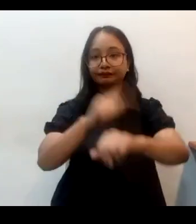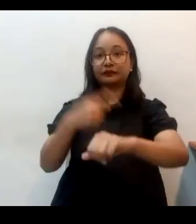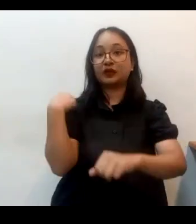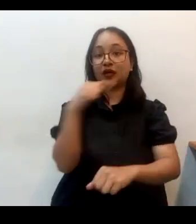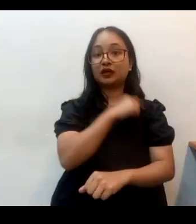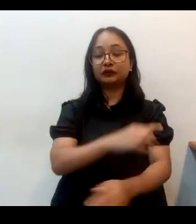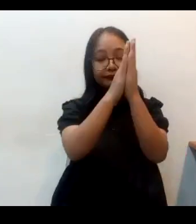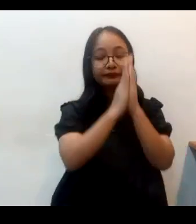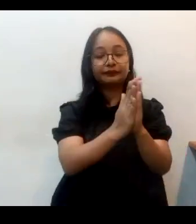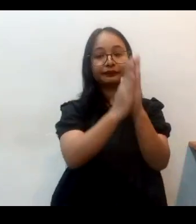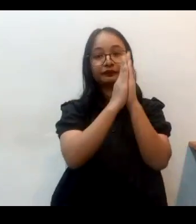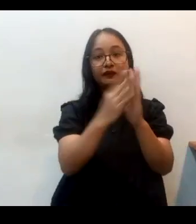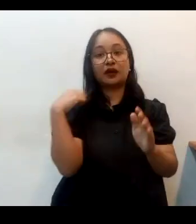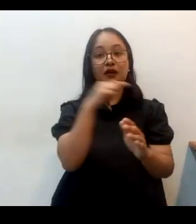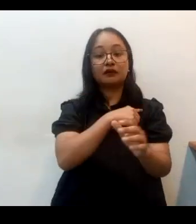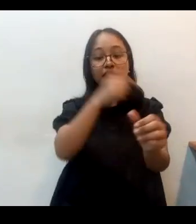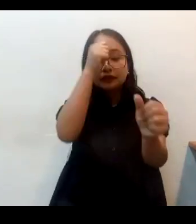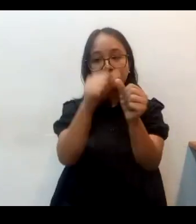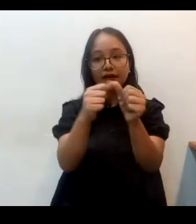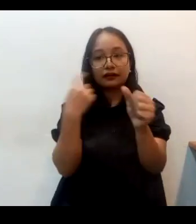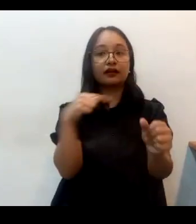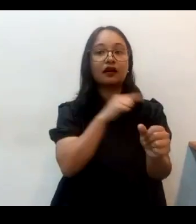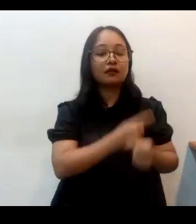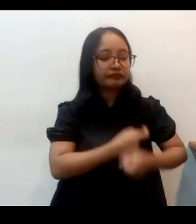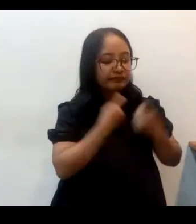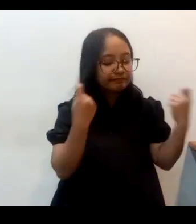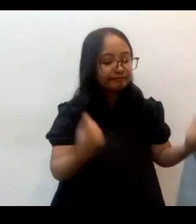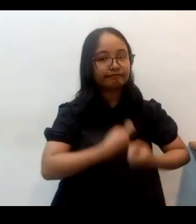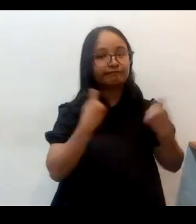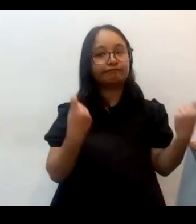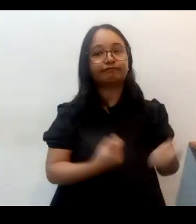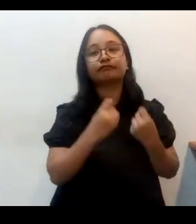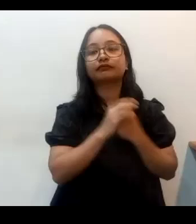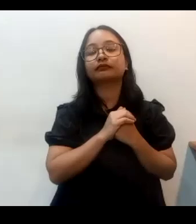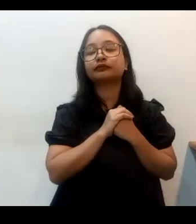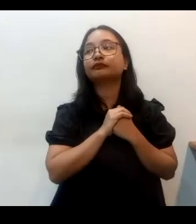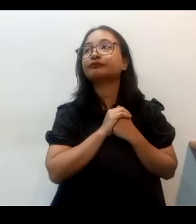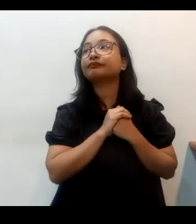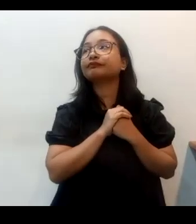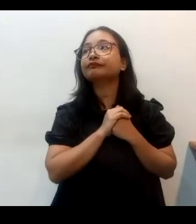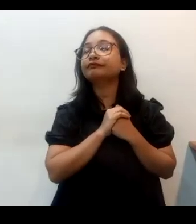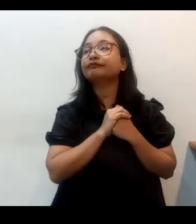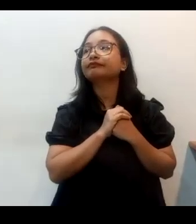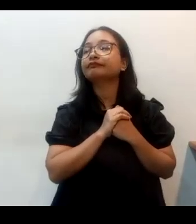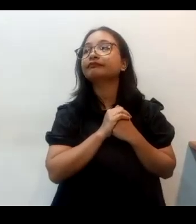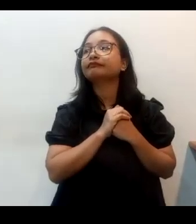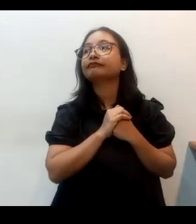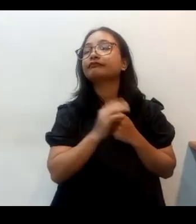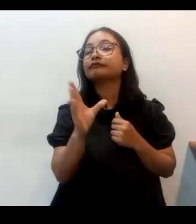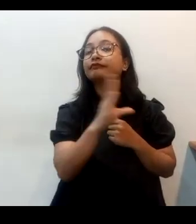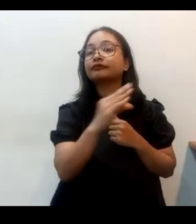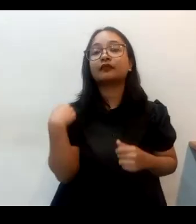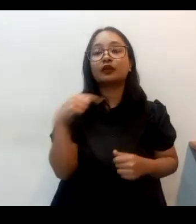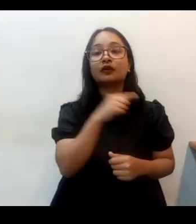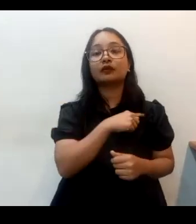sins. Naalala nyo ba o naranasan nyo na ba na kapag nananalangin tayo, naaalala natin yung ating kasalanan? And we